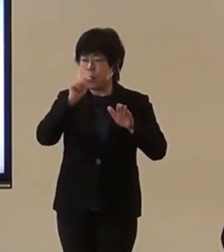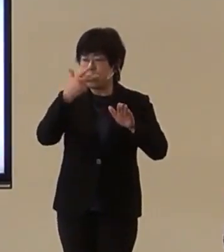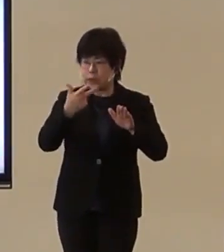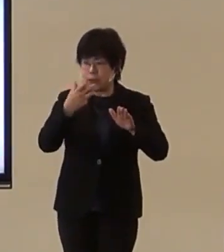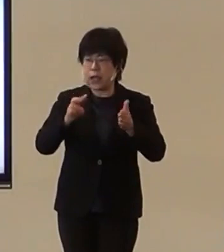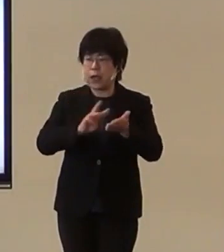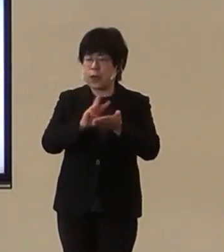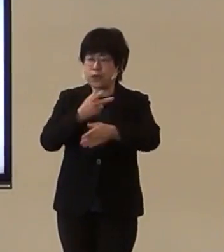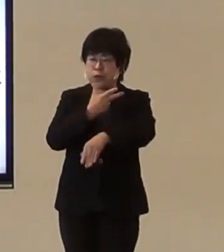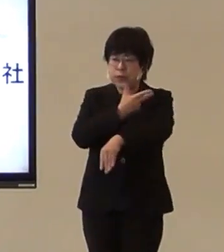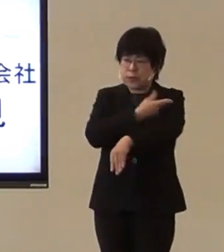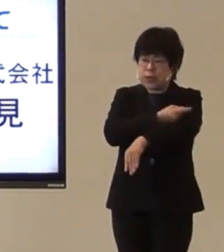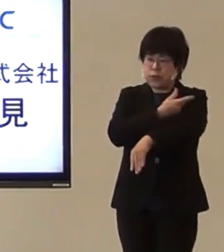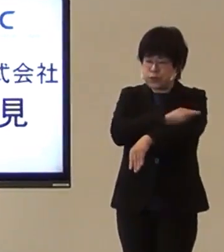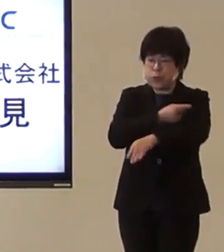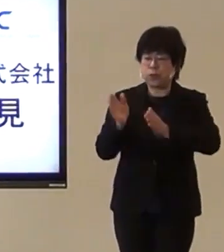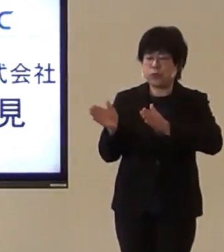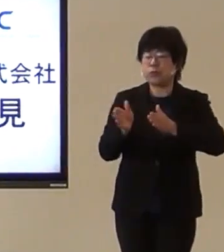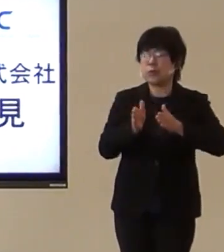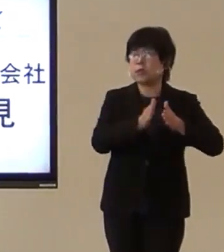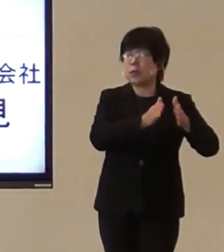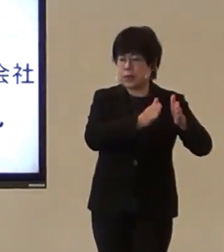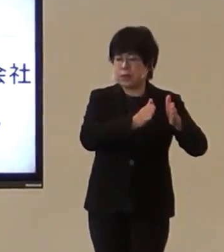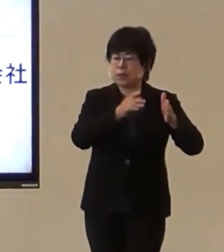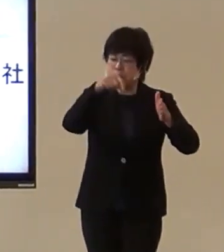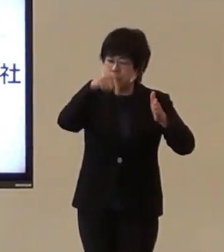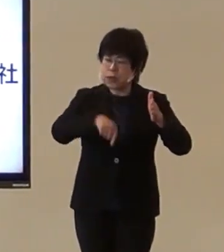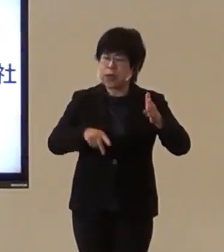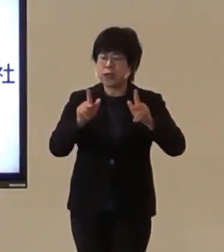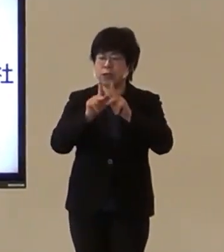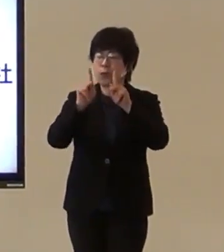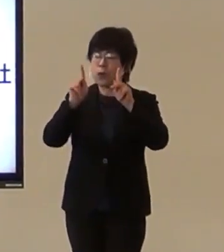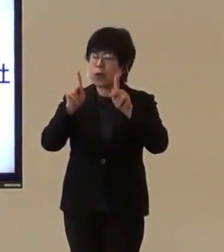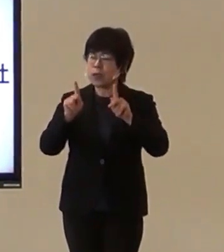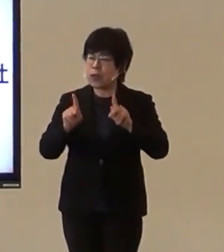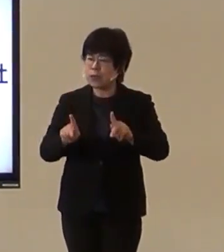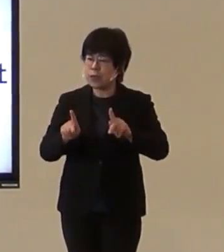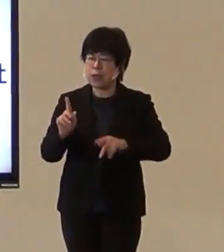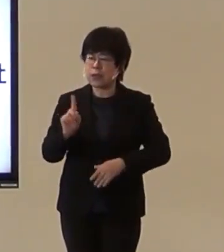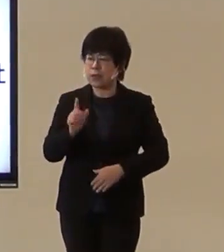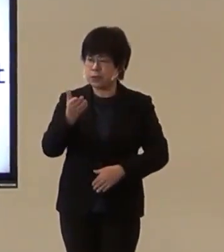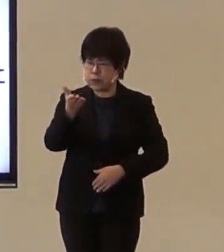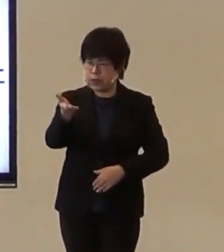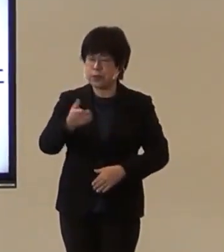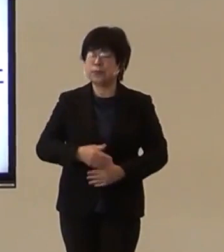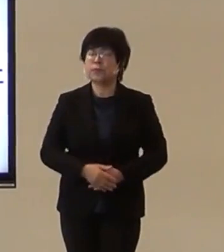されていると思うんですけれども、まあ、現状課題はどういうところにあるというふうに考えていますか。